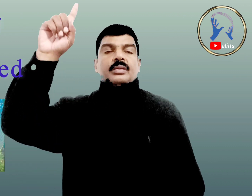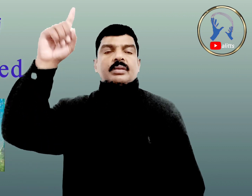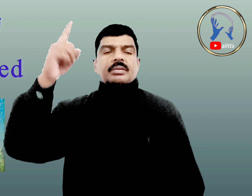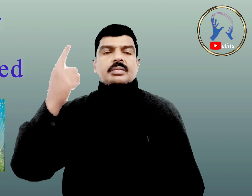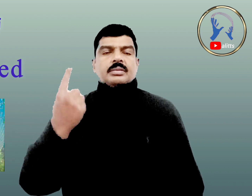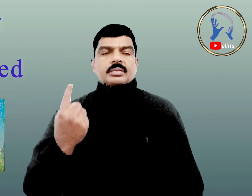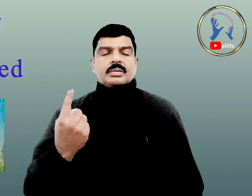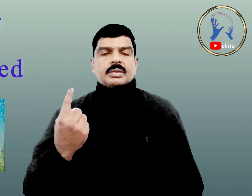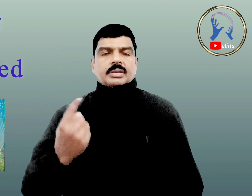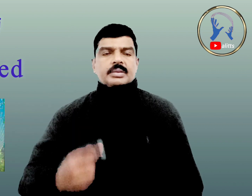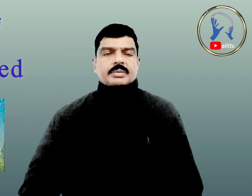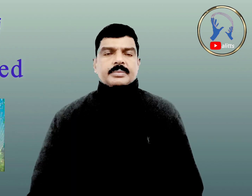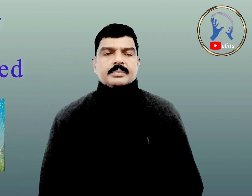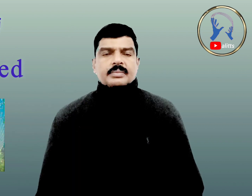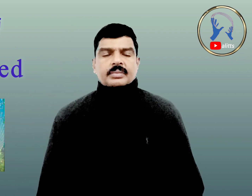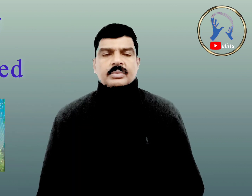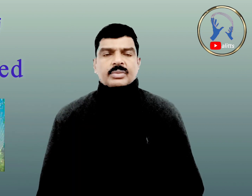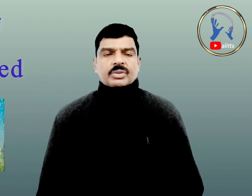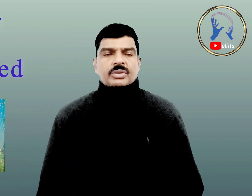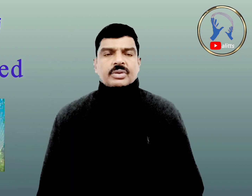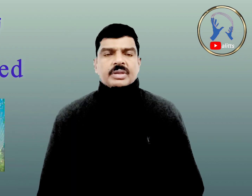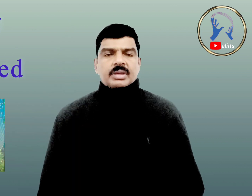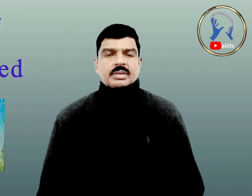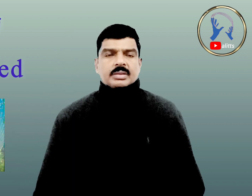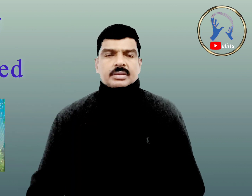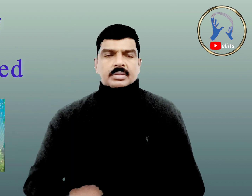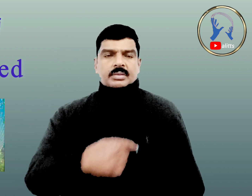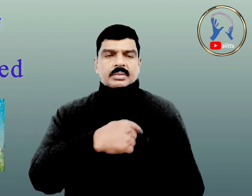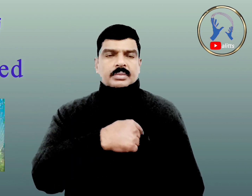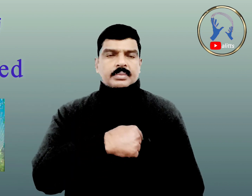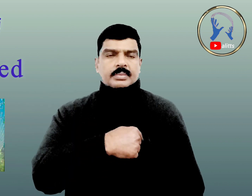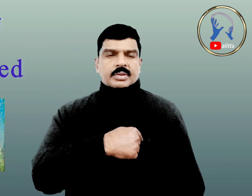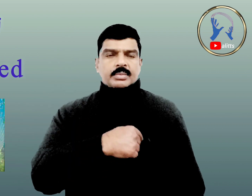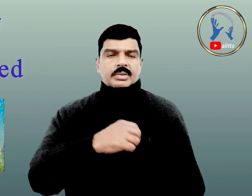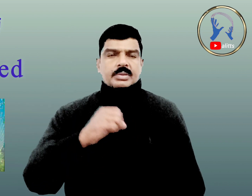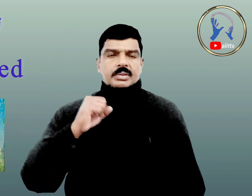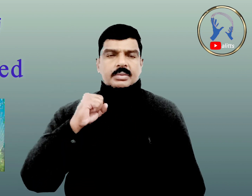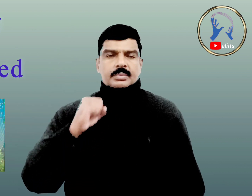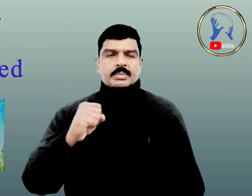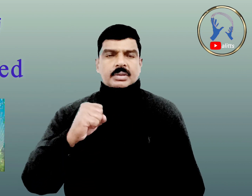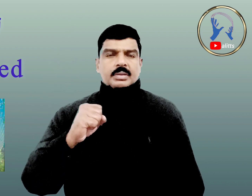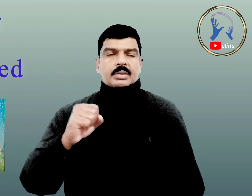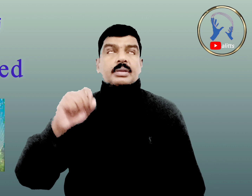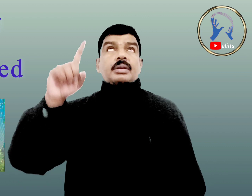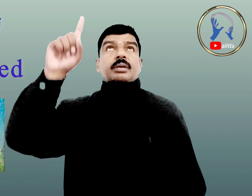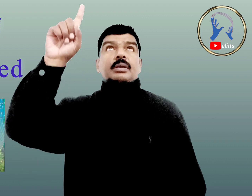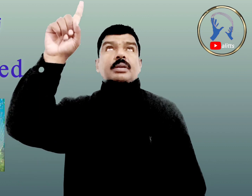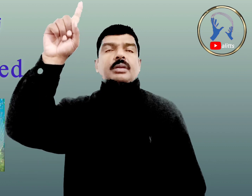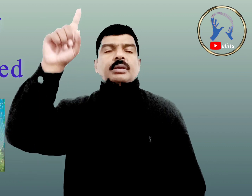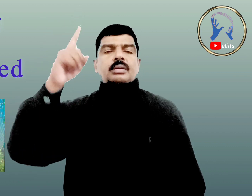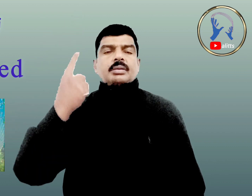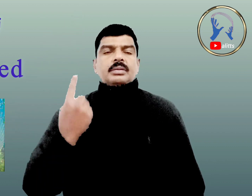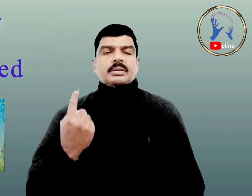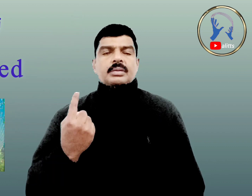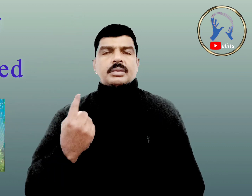اللہ ایک۔ توحید، ایمان پکا، اللہ